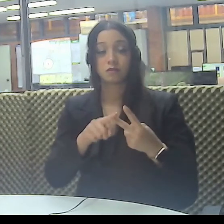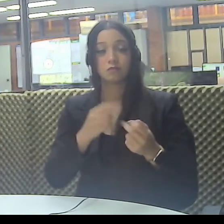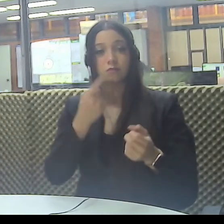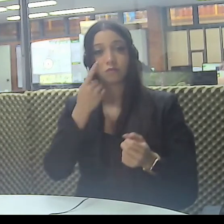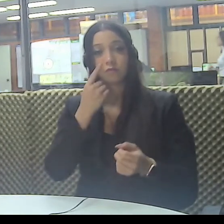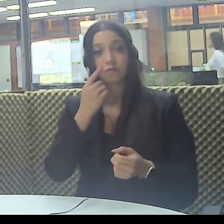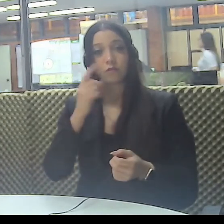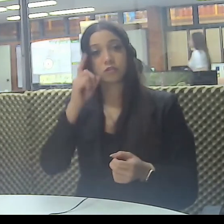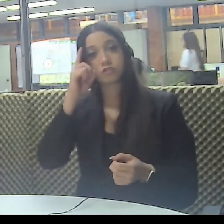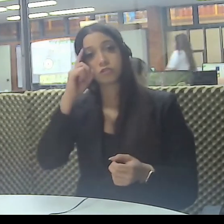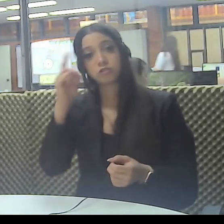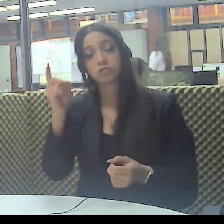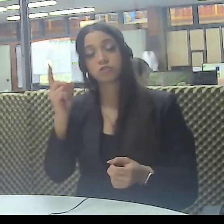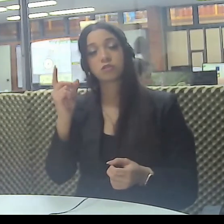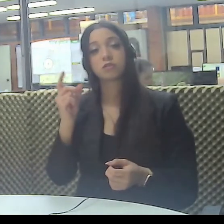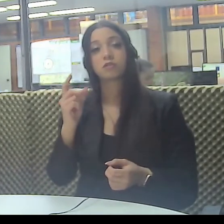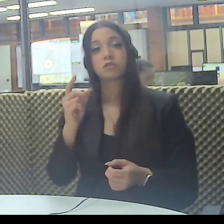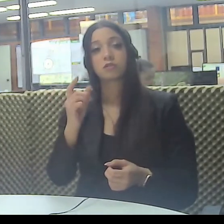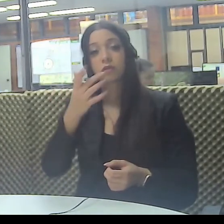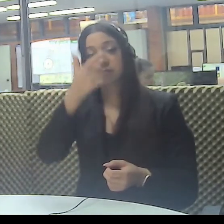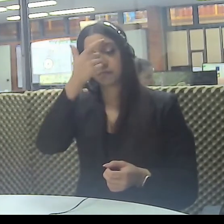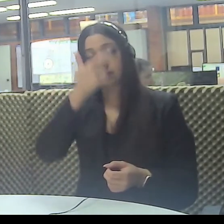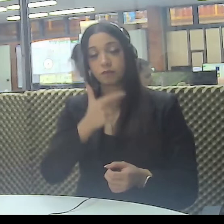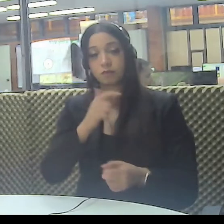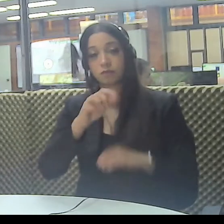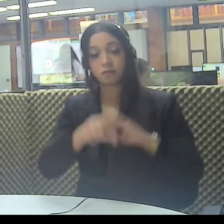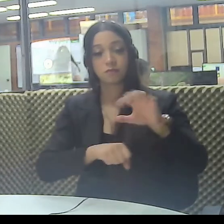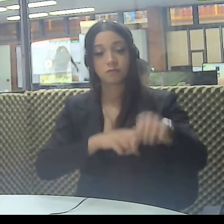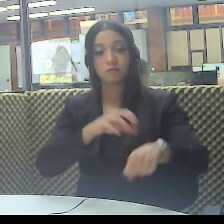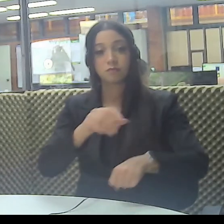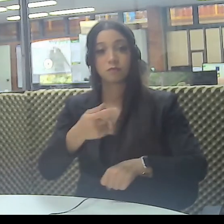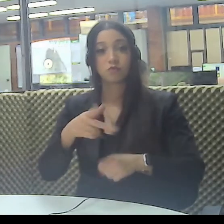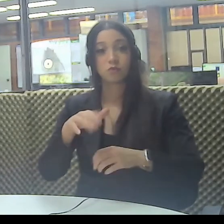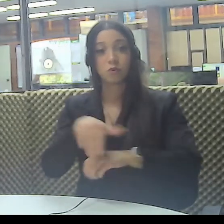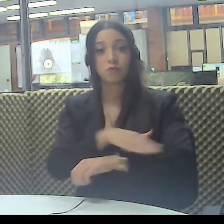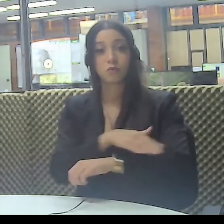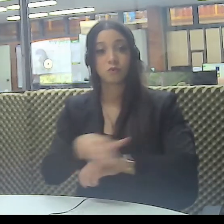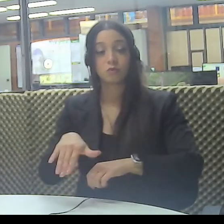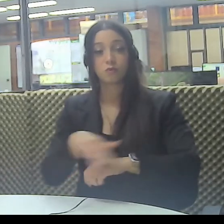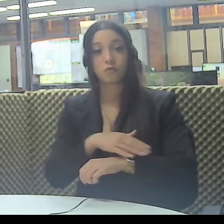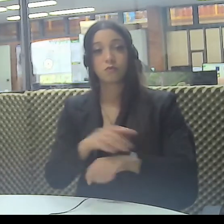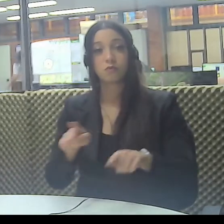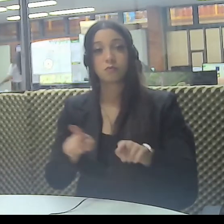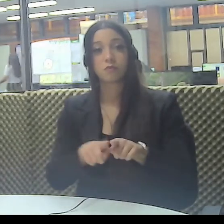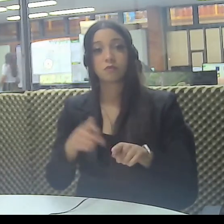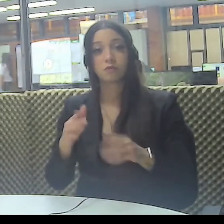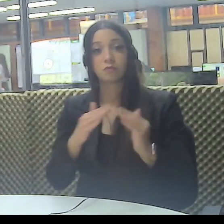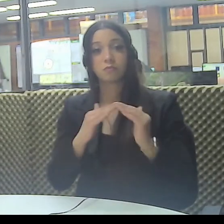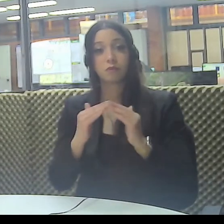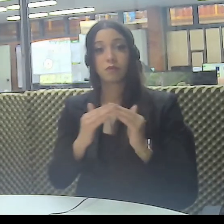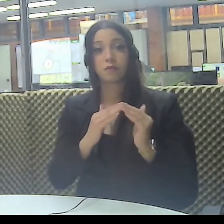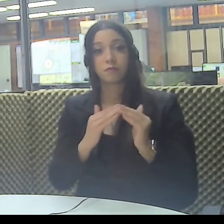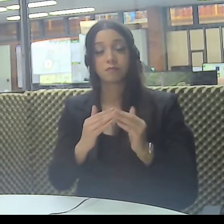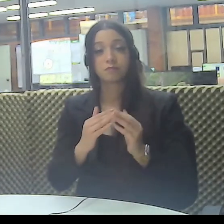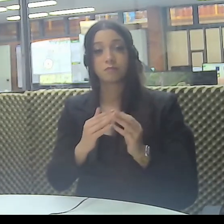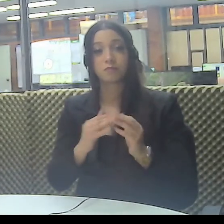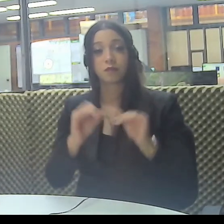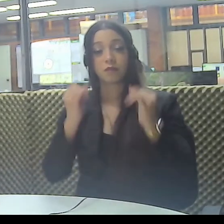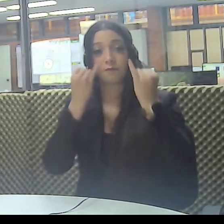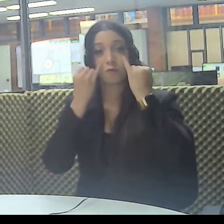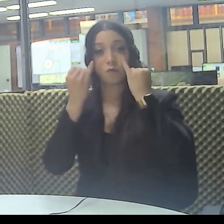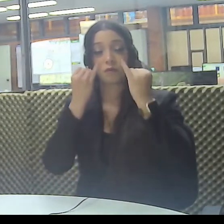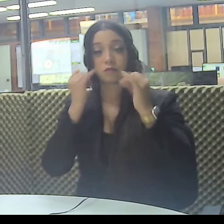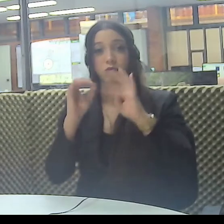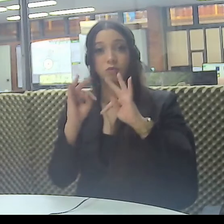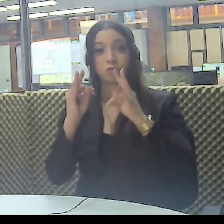conferir quando que os coletores de recicláveis passam pela sua rua, pelo seu bairro, todas as informações de